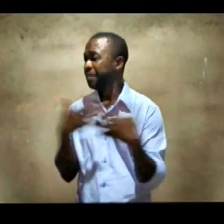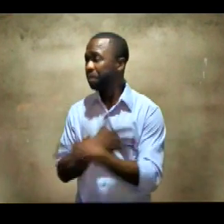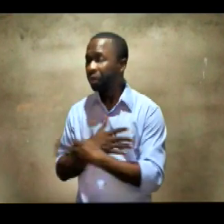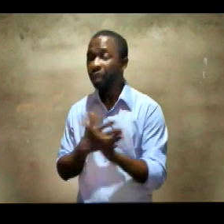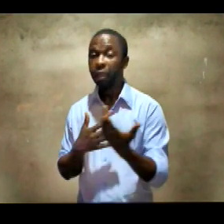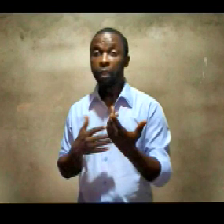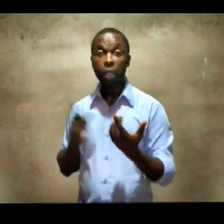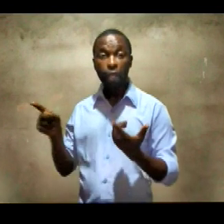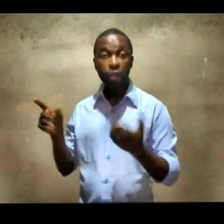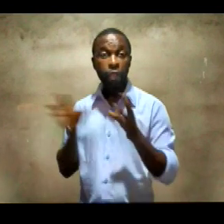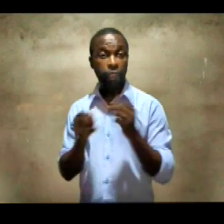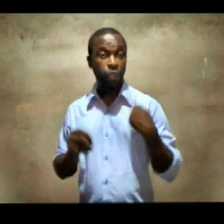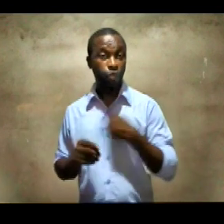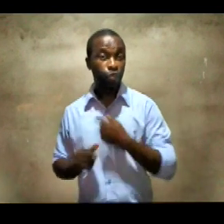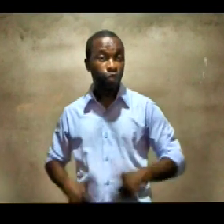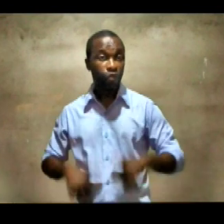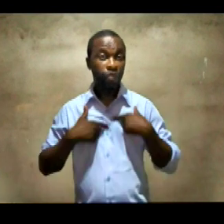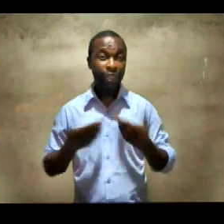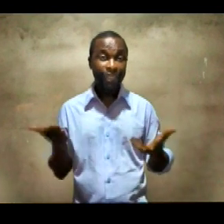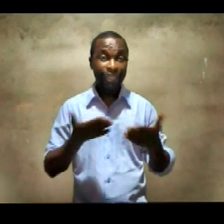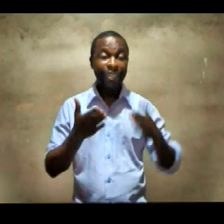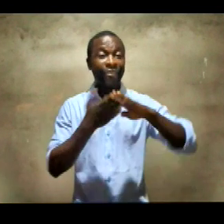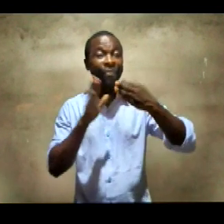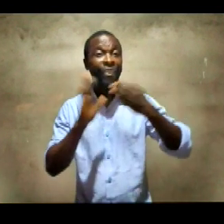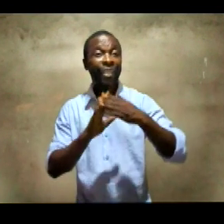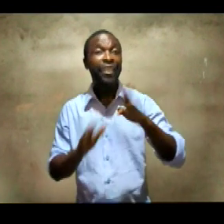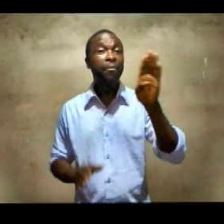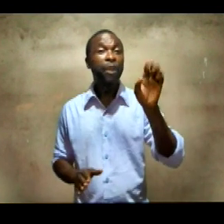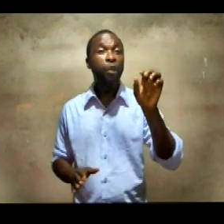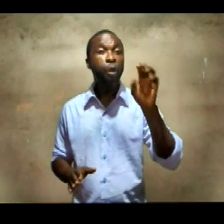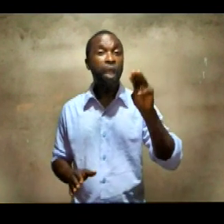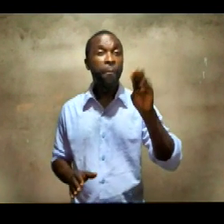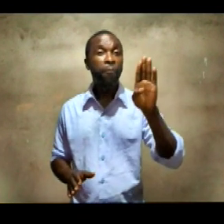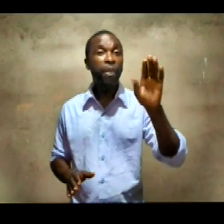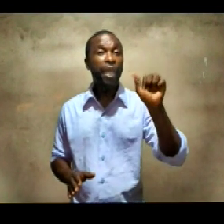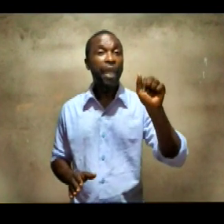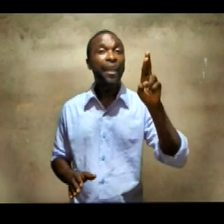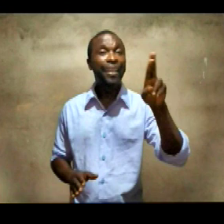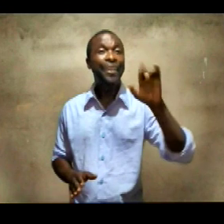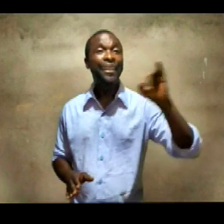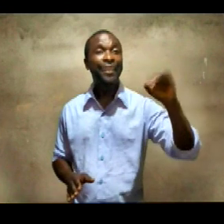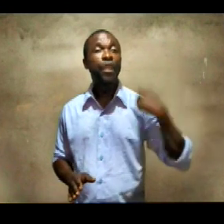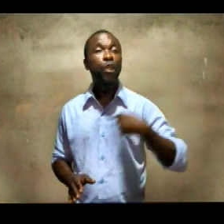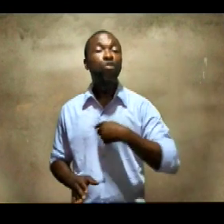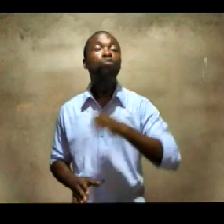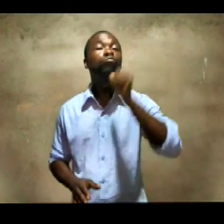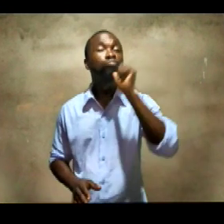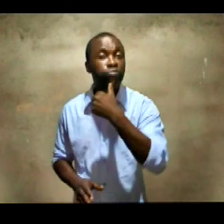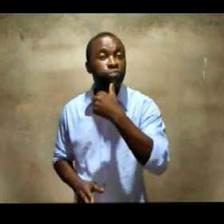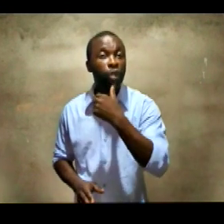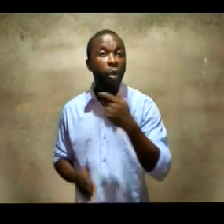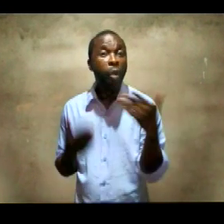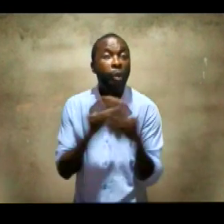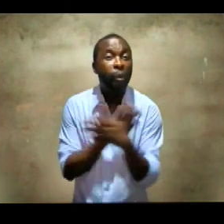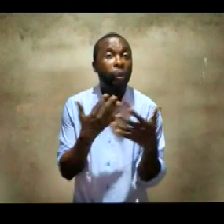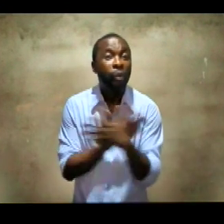Nous, population de Bambari, sommes dans la souffrance, que tout le monde connaît. Il n'y a rien à cacher. De tout ce qui se passe, c'est nous, la population civile,